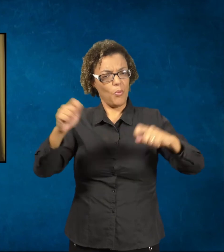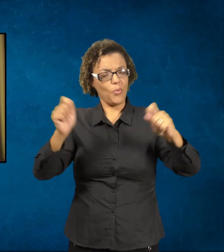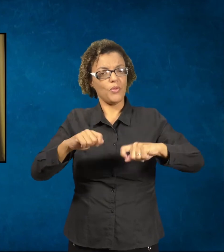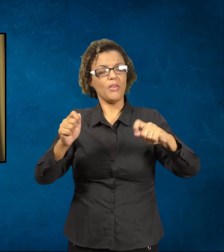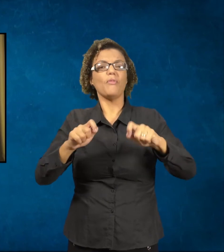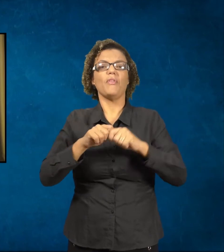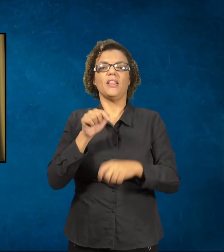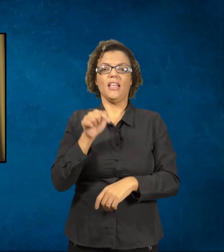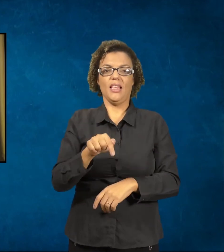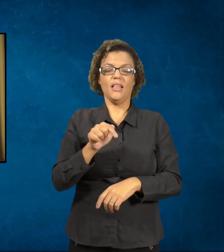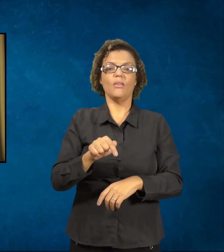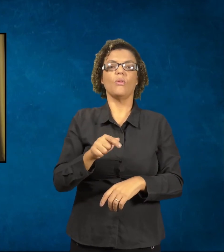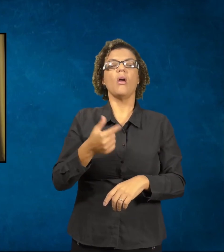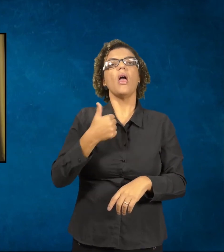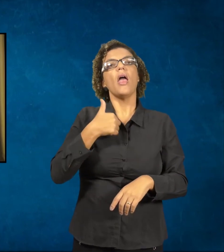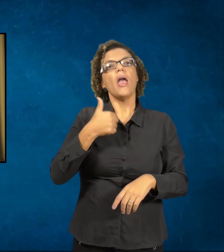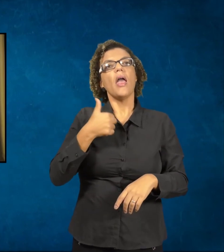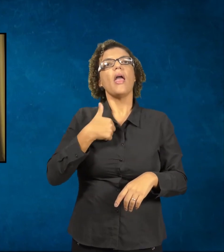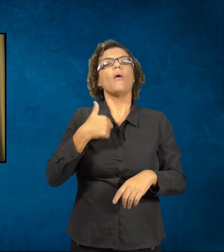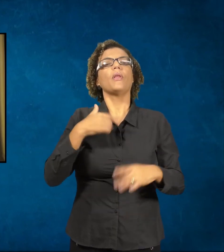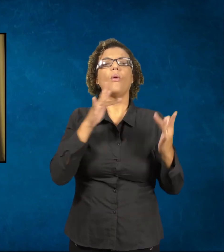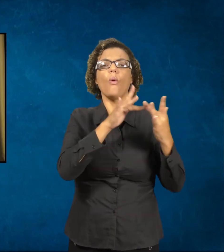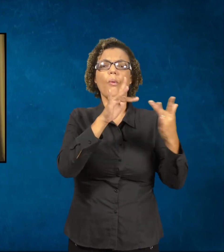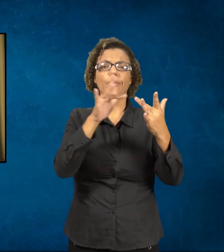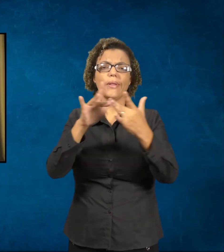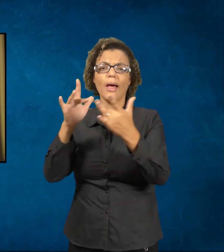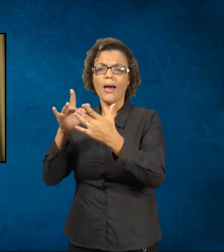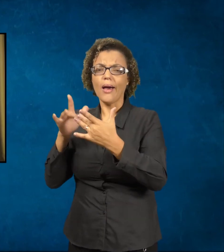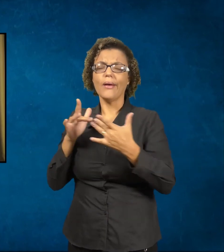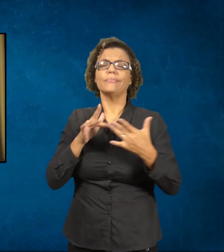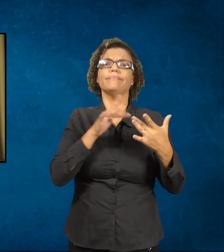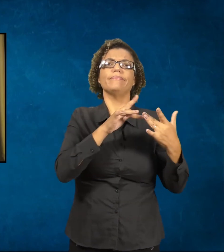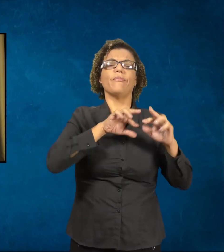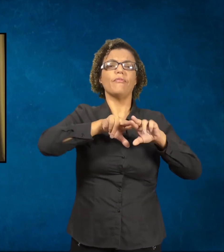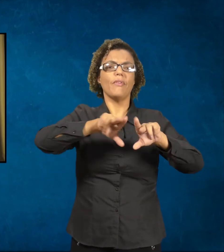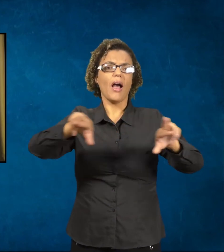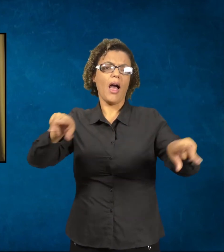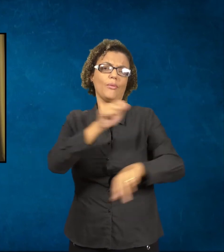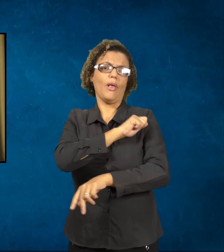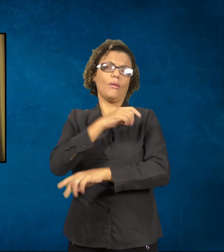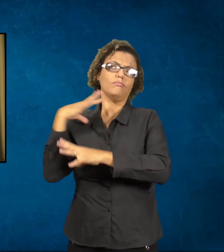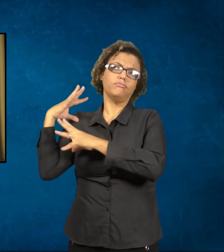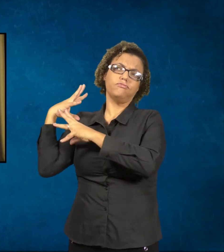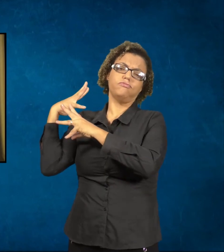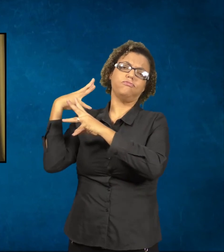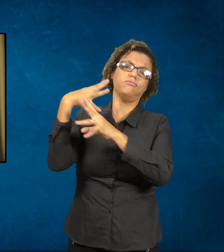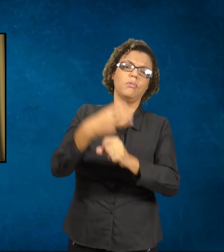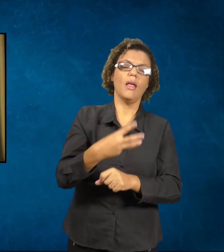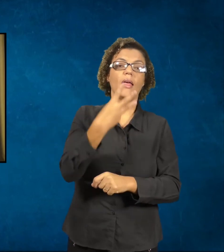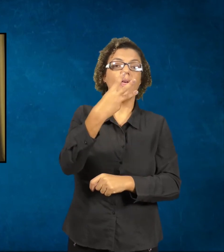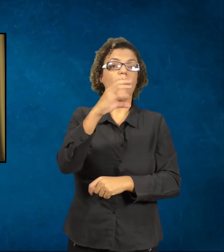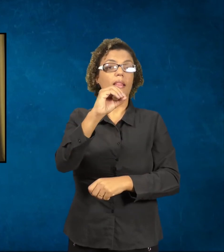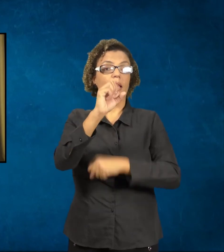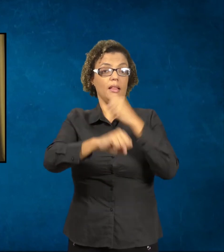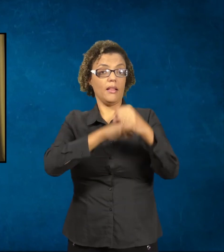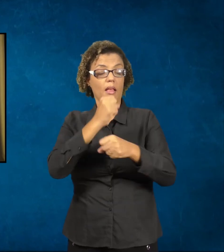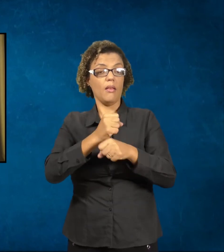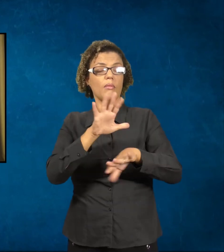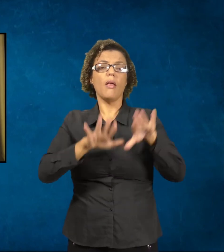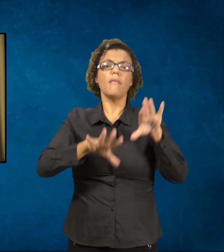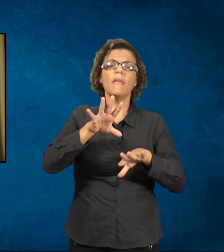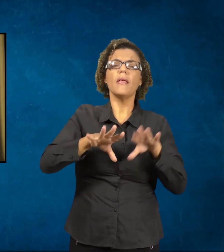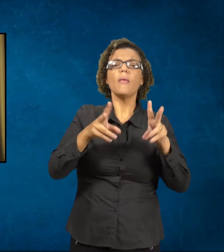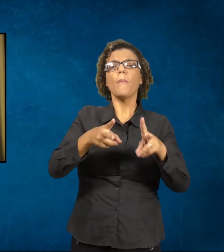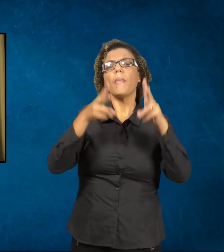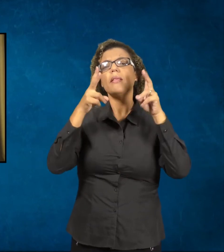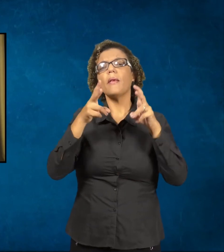lidado com muitos alunos ao longo de 30 anos. E às vezes vejo pessoas que ficam 10 horas por